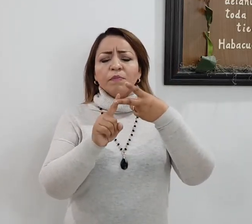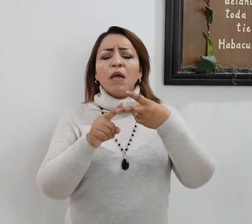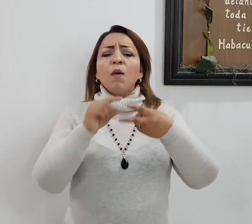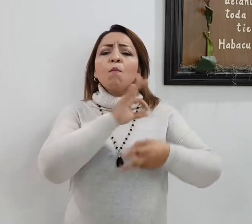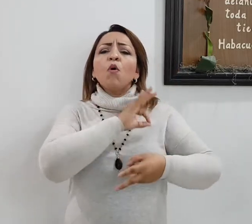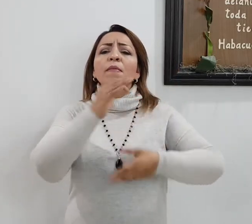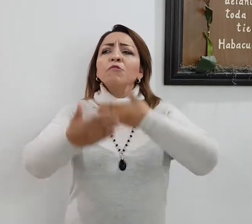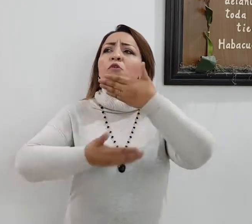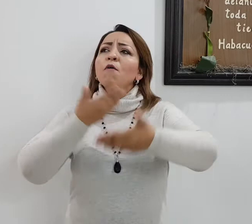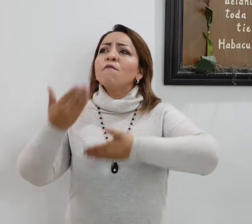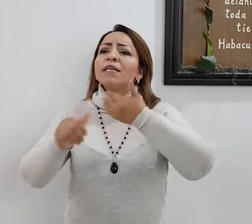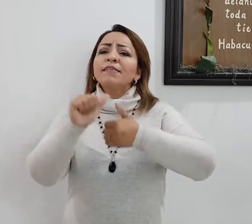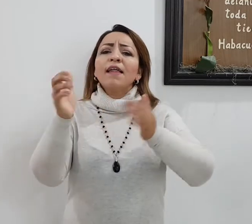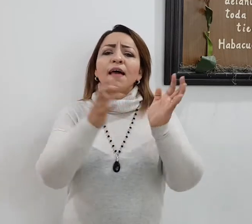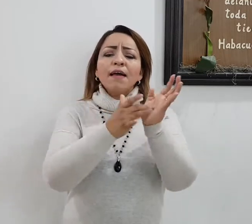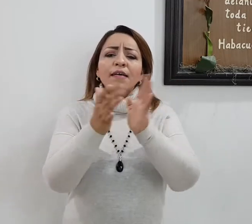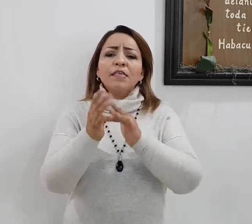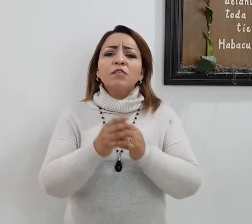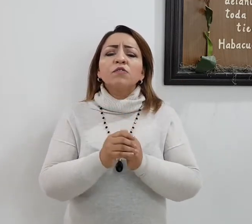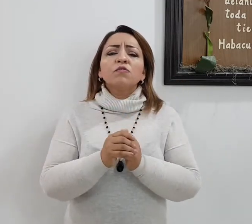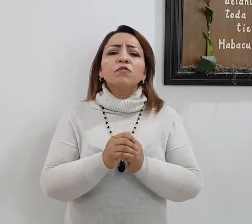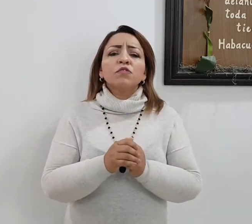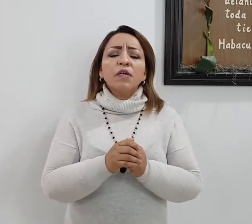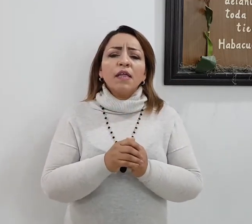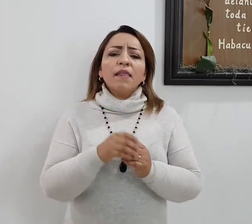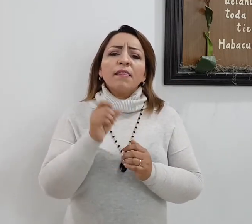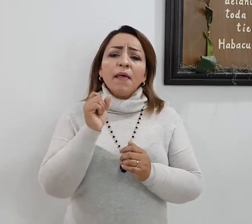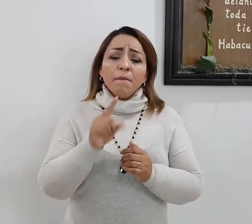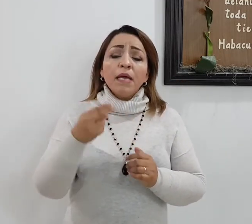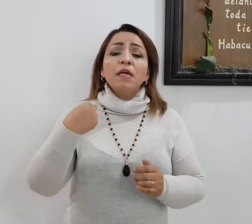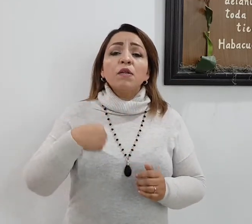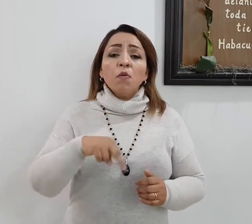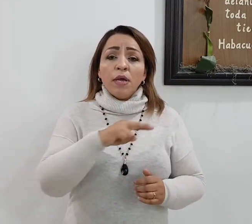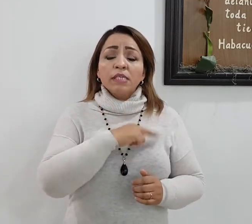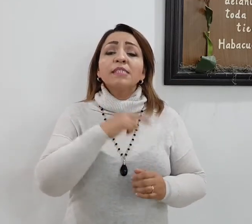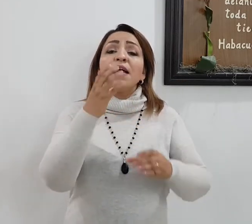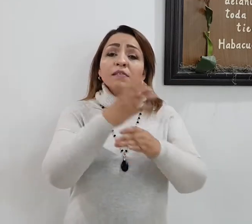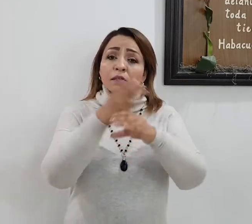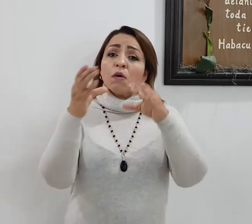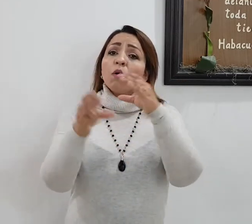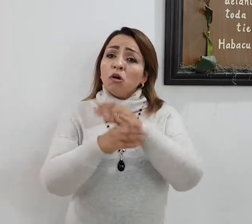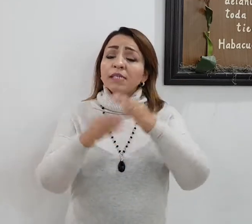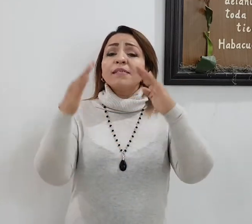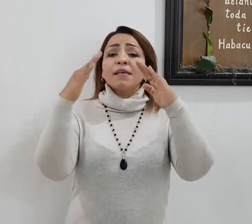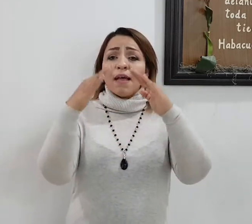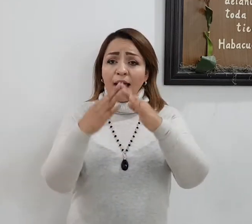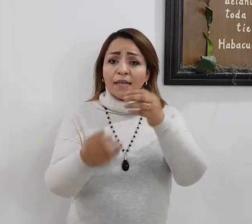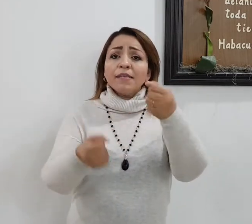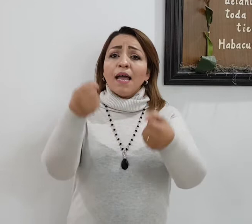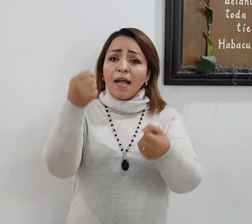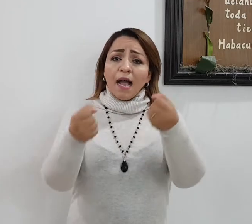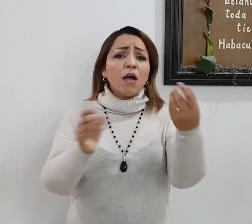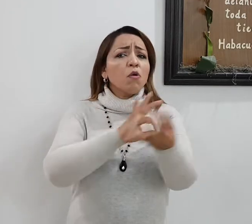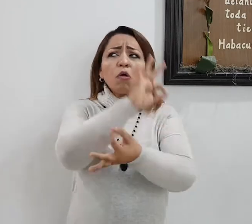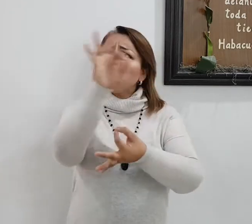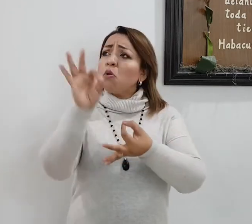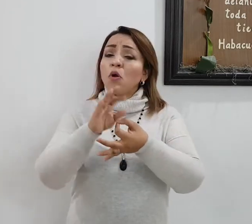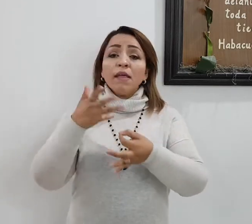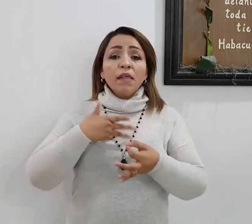plan financiero, era también nuestros bienes. Porque finalmente todo es del Señor, y de lo recibido de